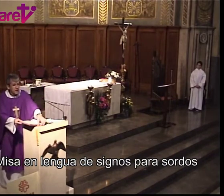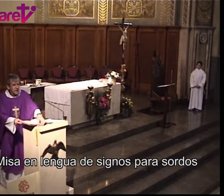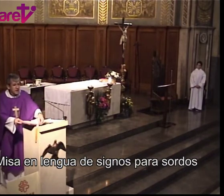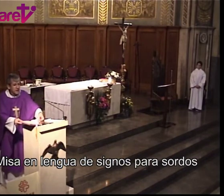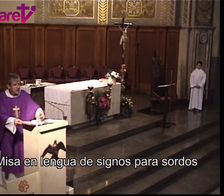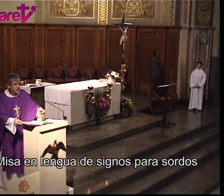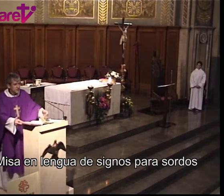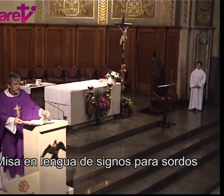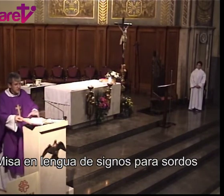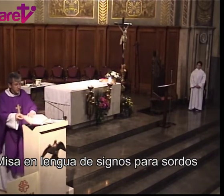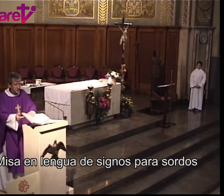esperaré.